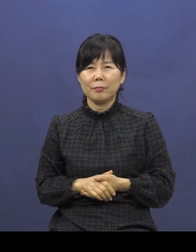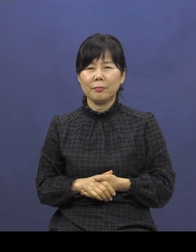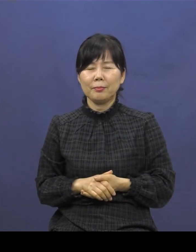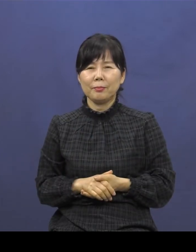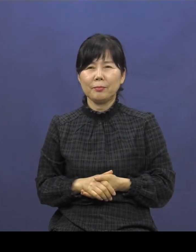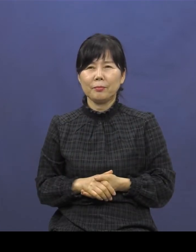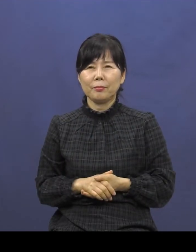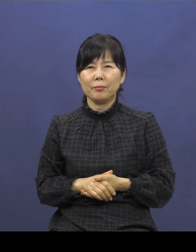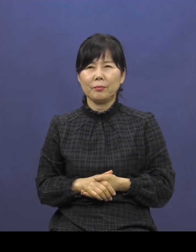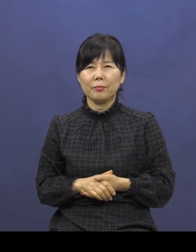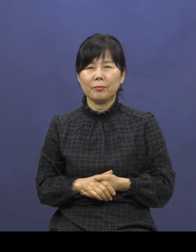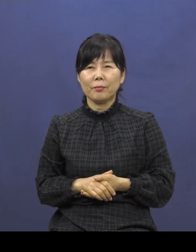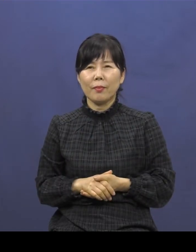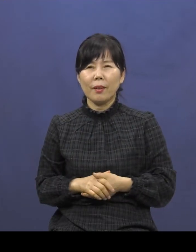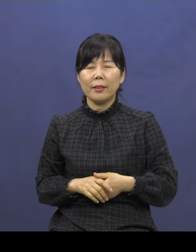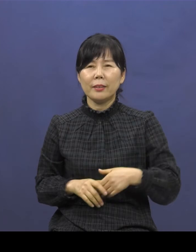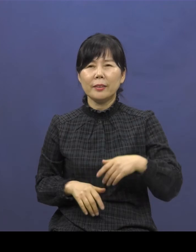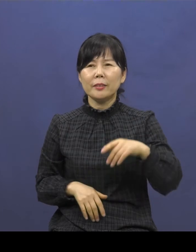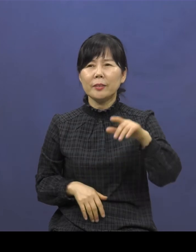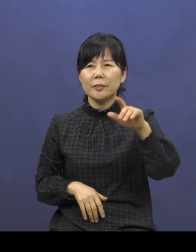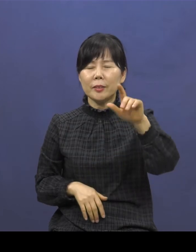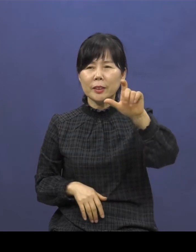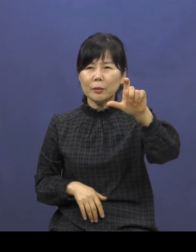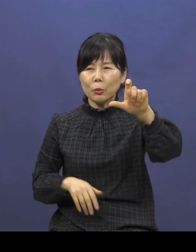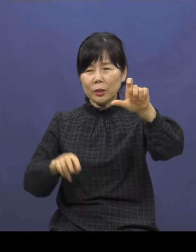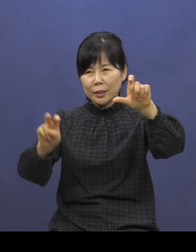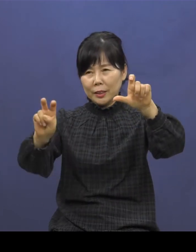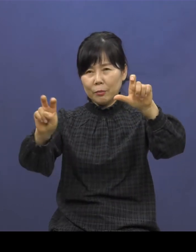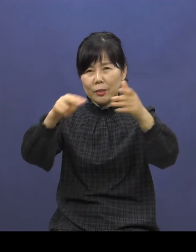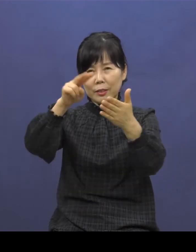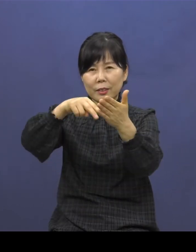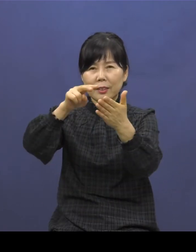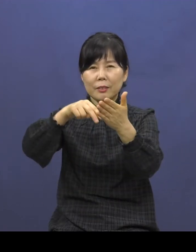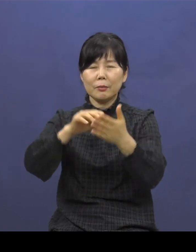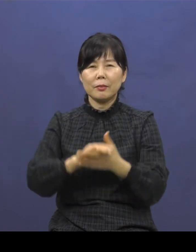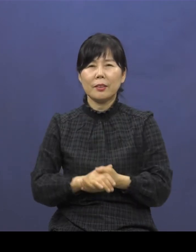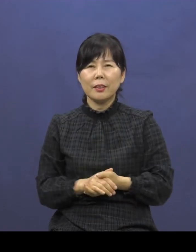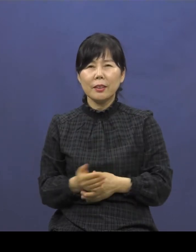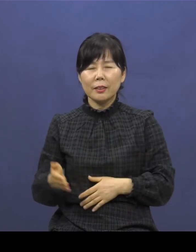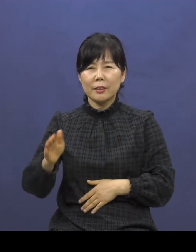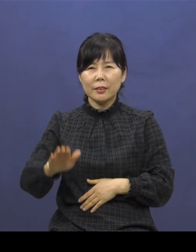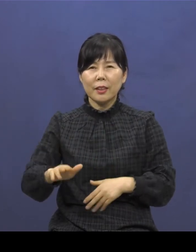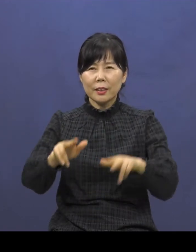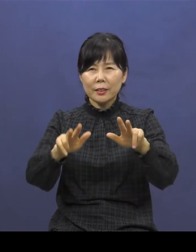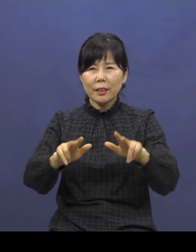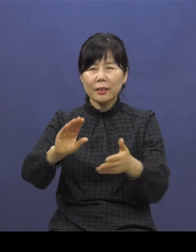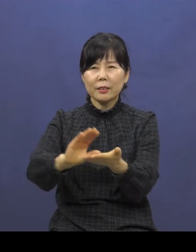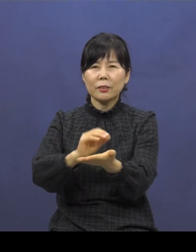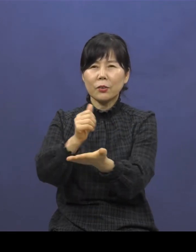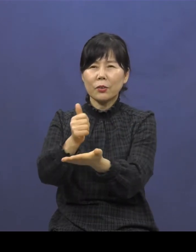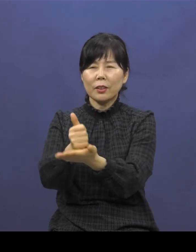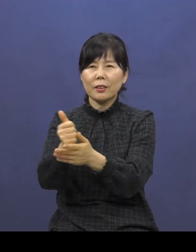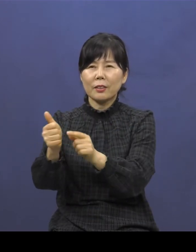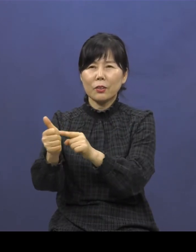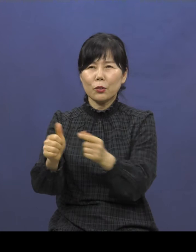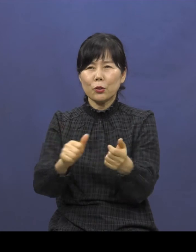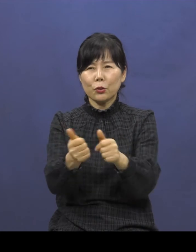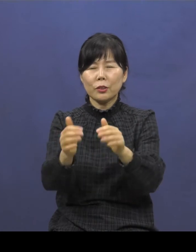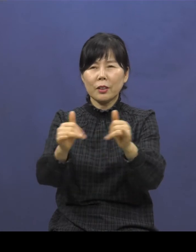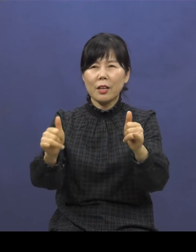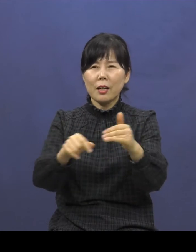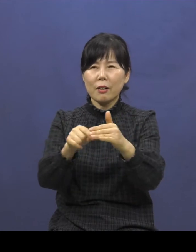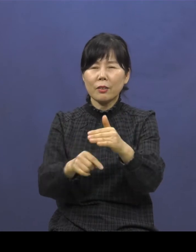정말 타협 없이 선포하고 있는 말씀. 우리 20절 말씀을 함께 읽도록 하겠습니다. 같이 읽습니다. 그러나